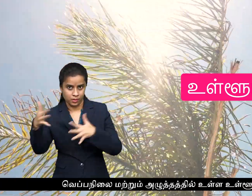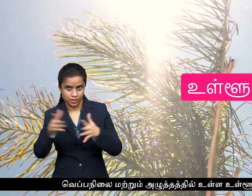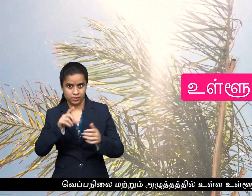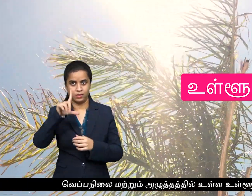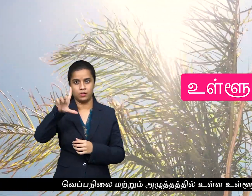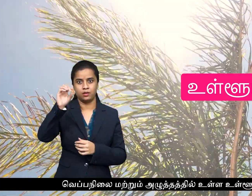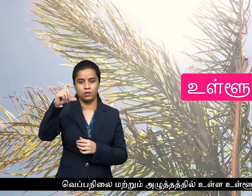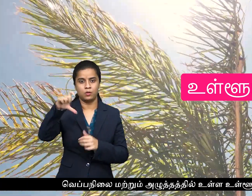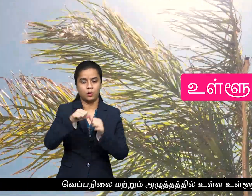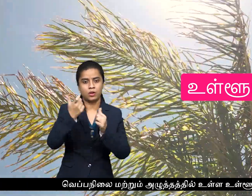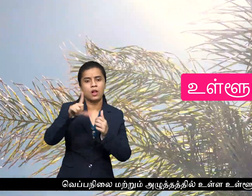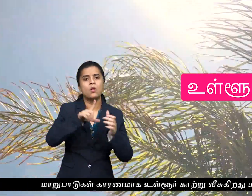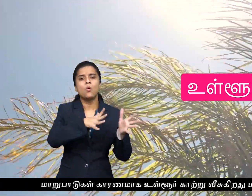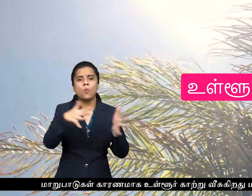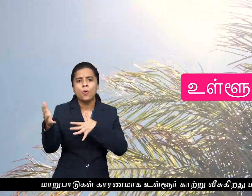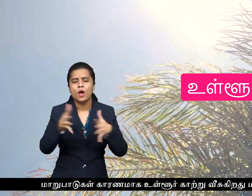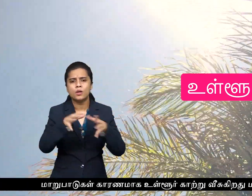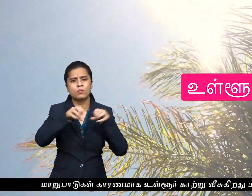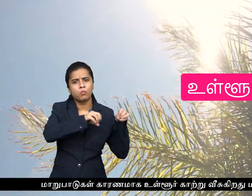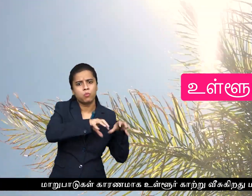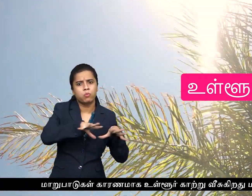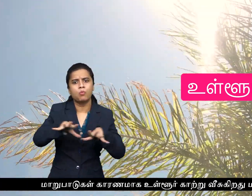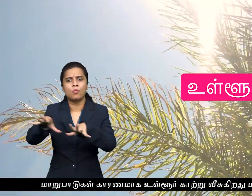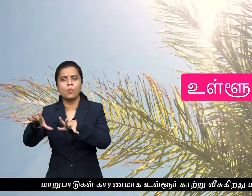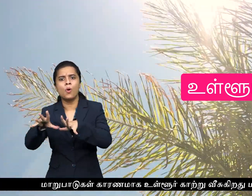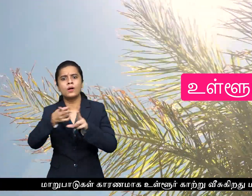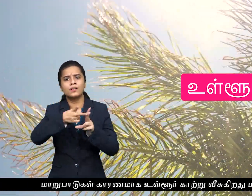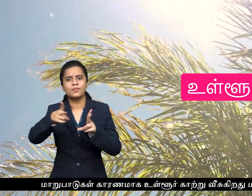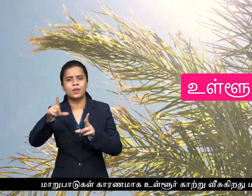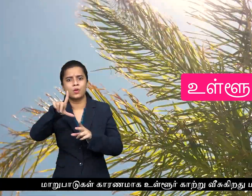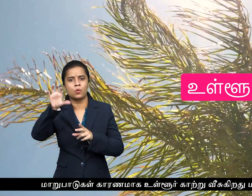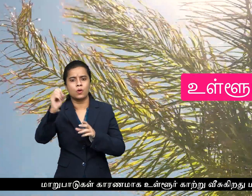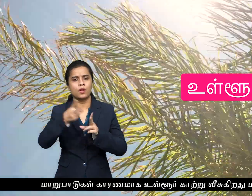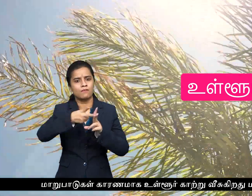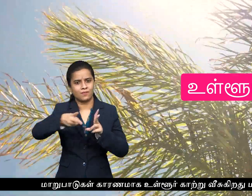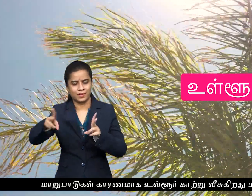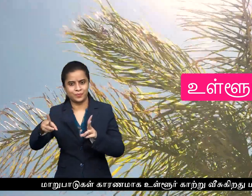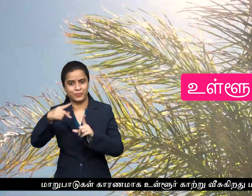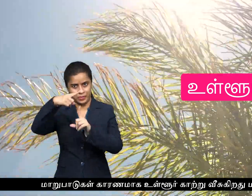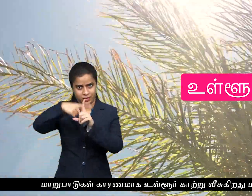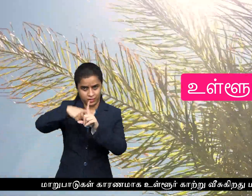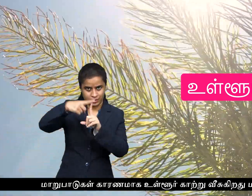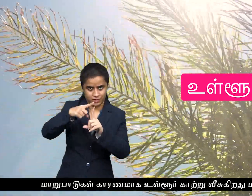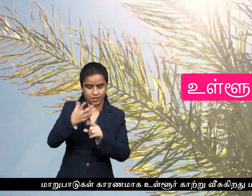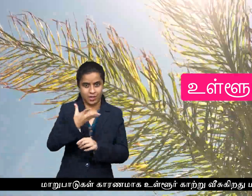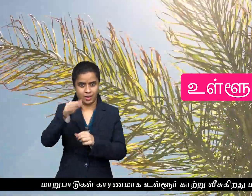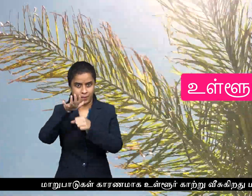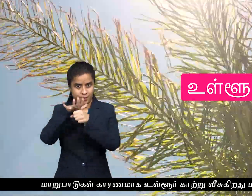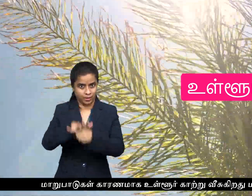வெப்பநிலை மற்றும் அழுத்தத்தில் உள்ள உள்ளூர் மாறுபாடுகள் காரணமாக உள்ளூர் காற்று வீசப்படுகிறது